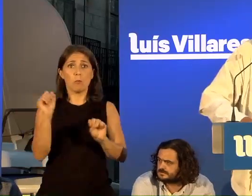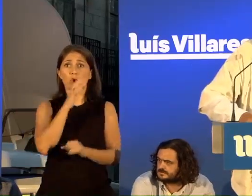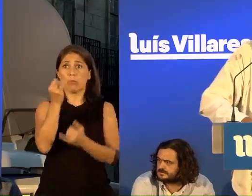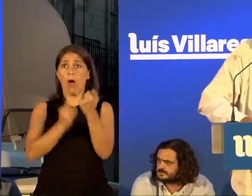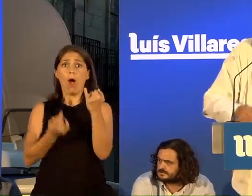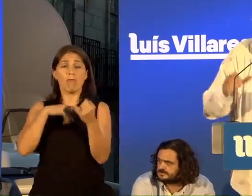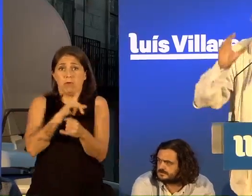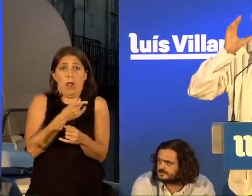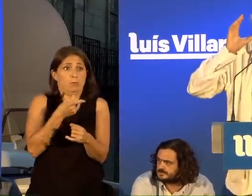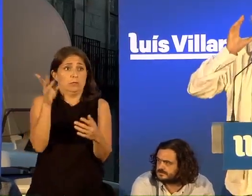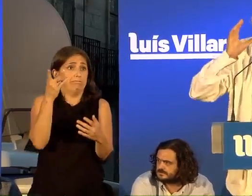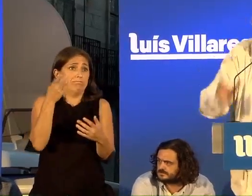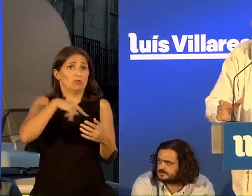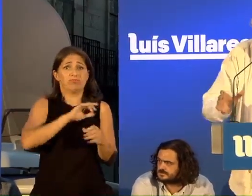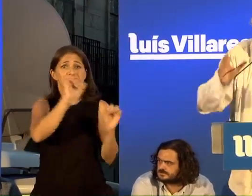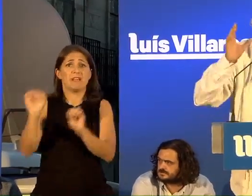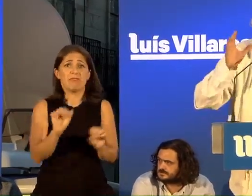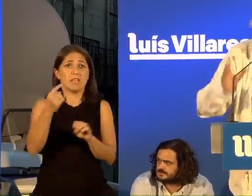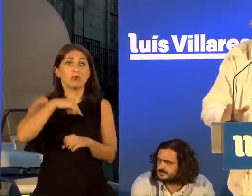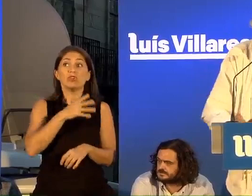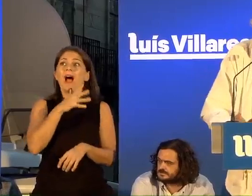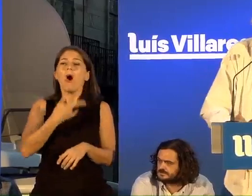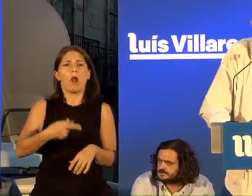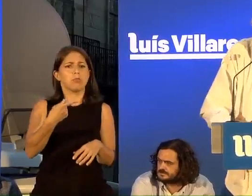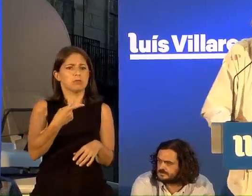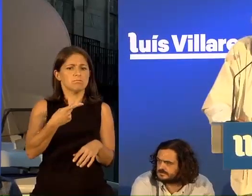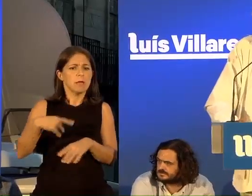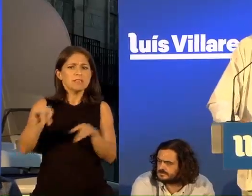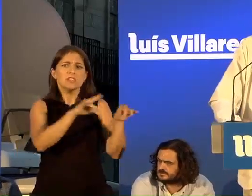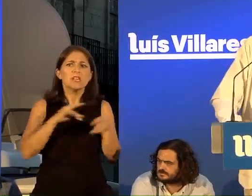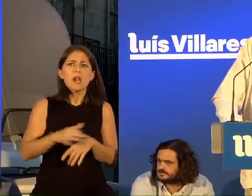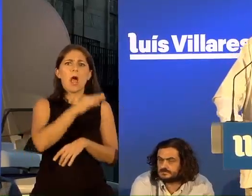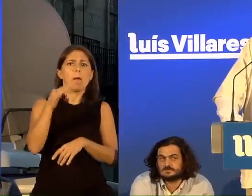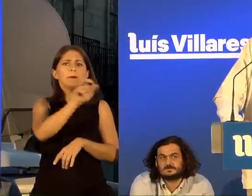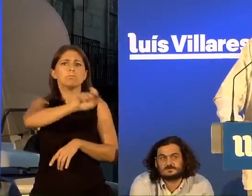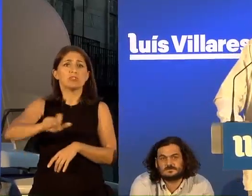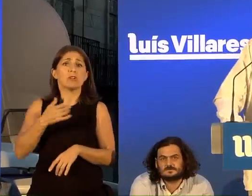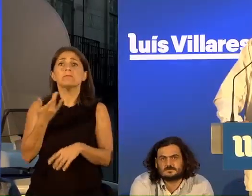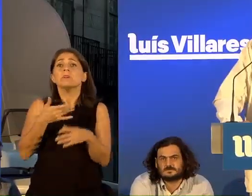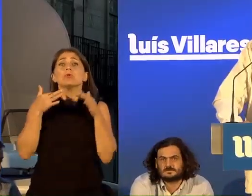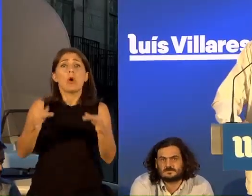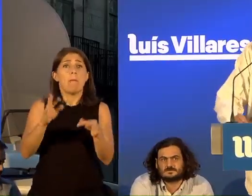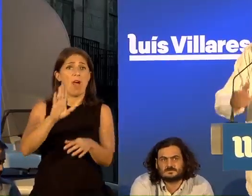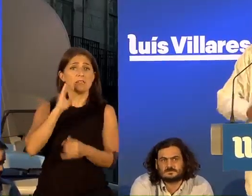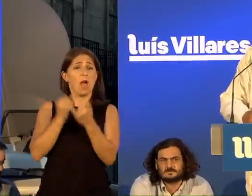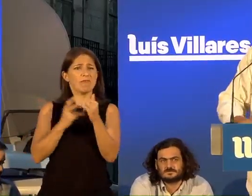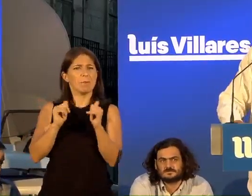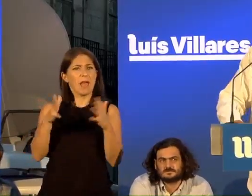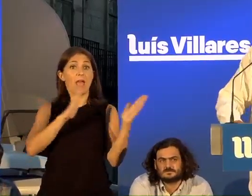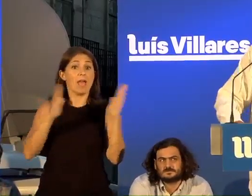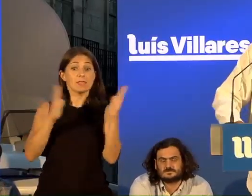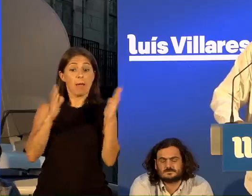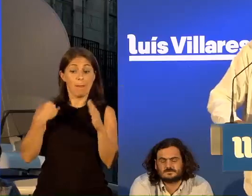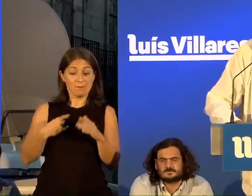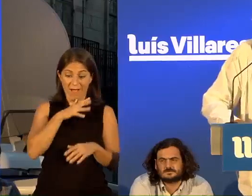contido a nosa nación. Por lo tanto, temos a nación e temos a cidadanía. E nunca máis foi precisamente o comenzo desta etapa